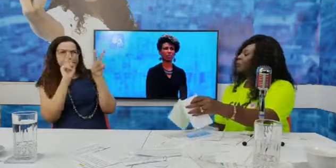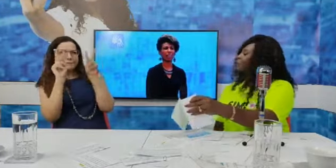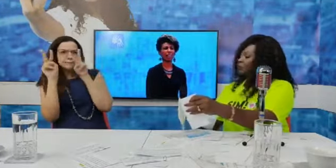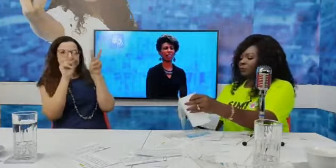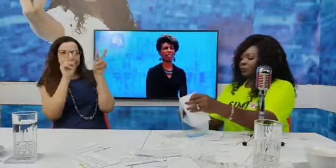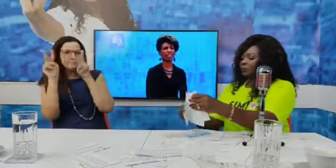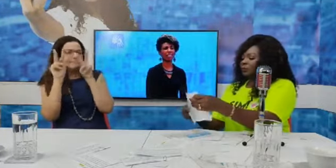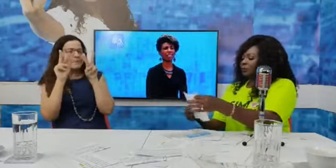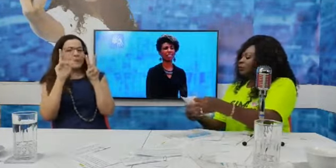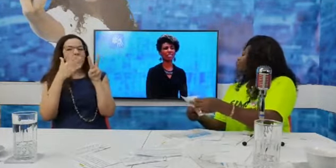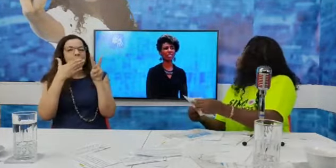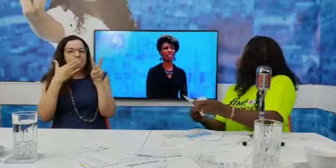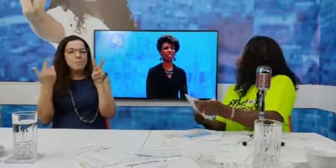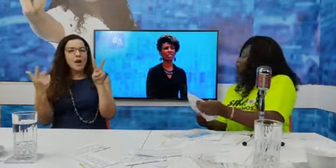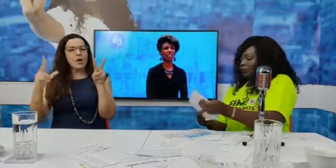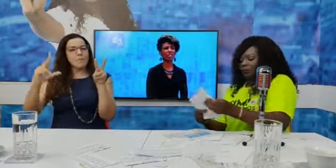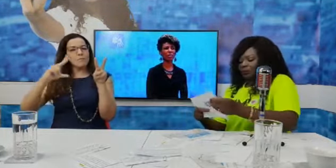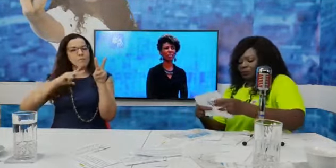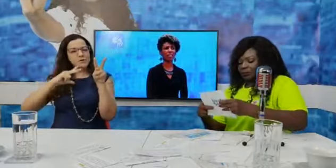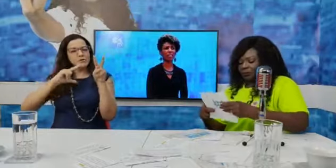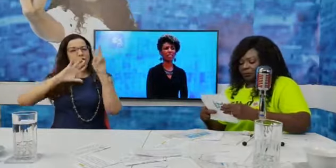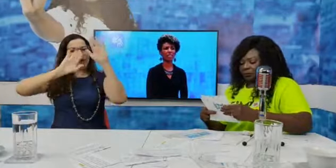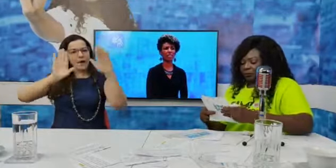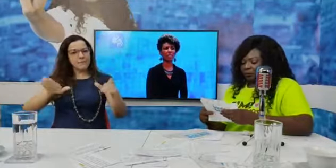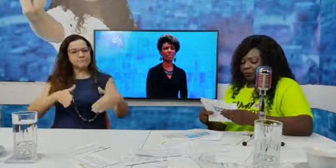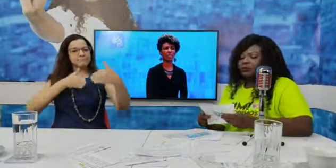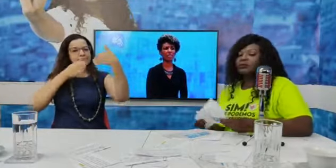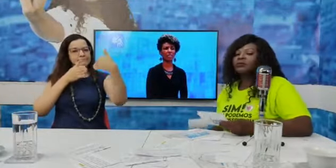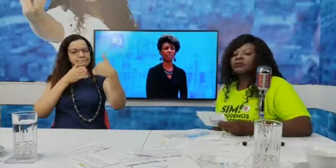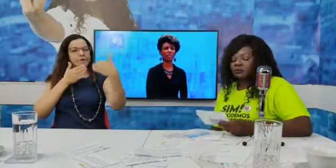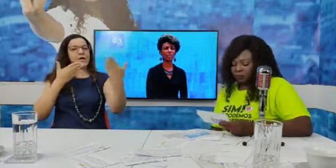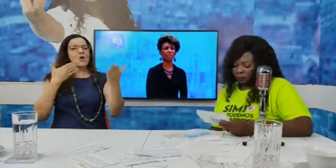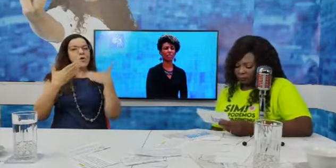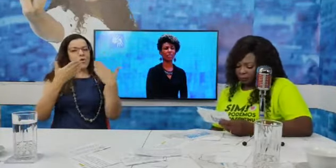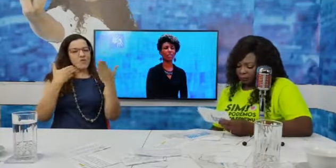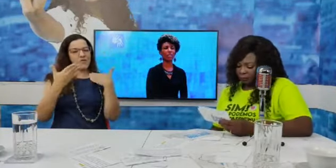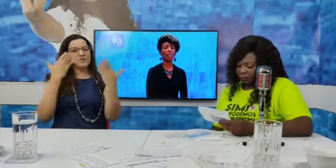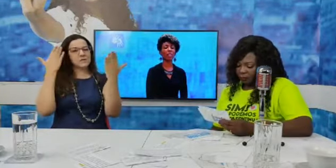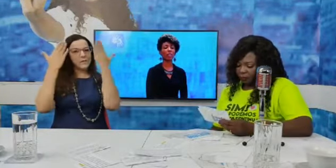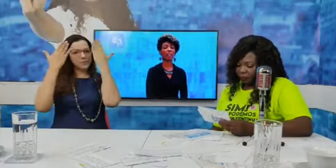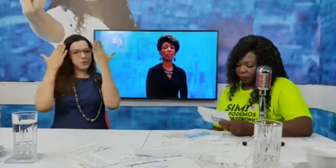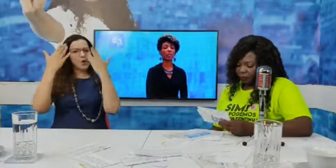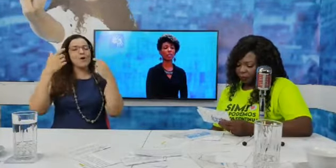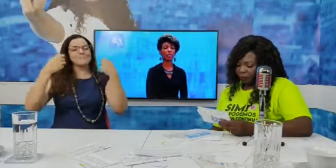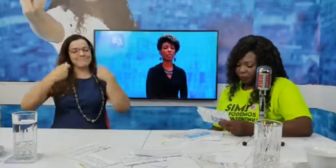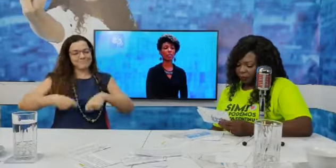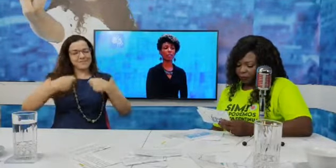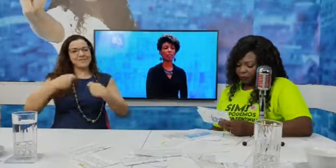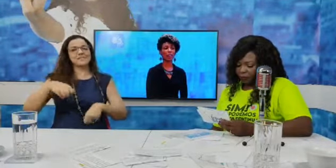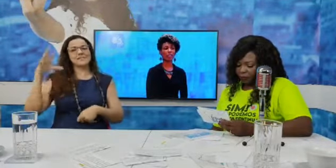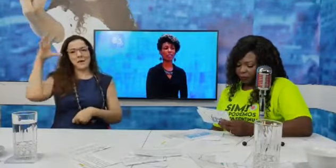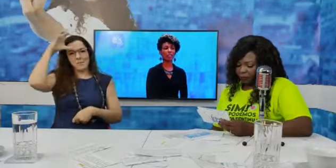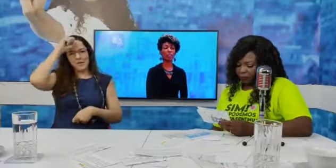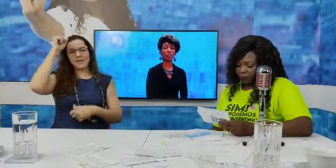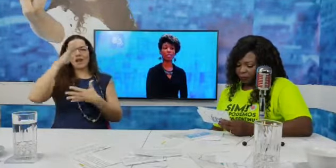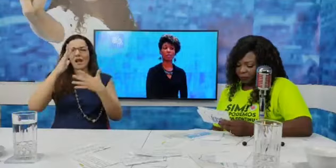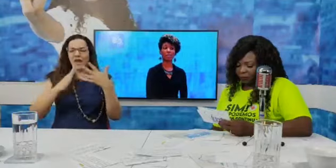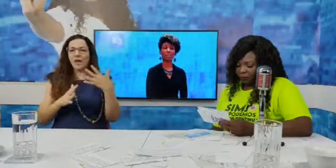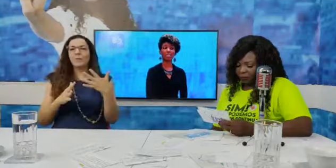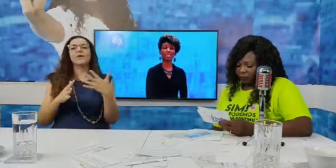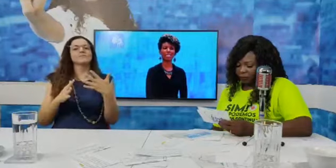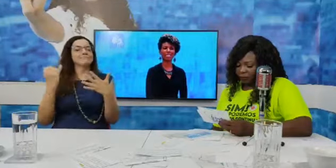Porque tem garantia o sigilo, e como é que é essa questão da leitura. Então, alguns temas que são realmente particulares. Então, o